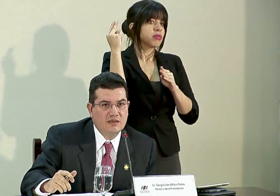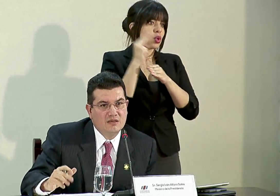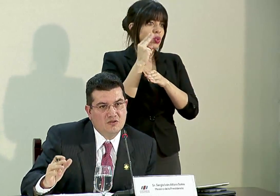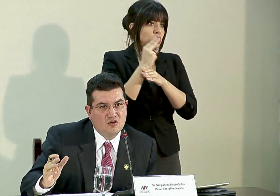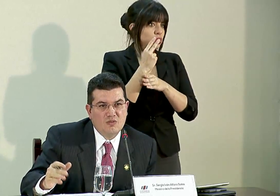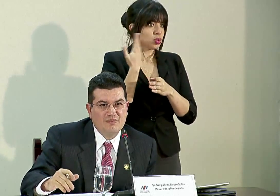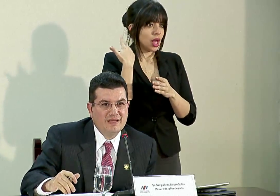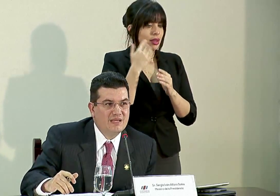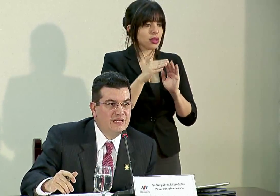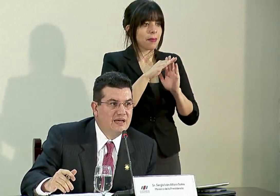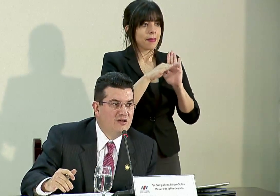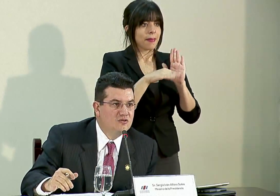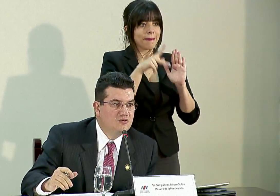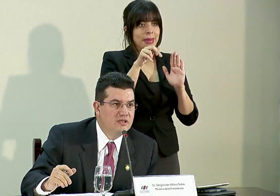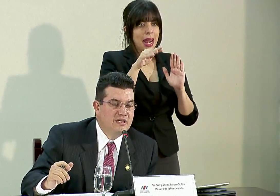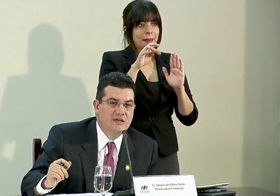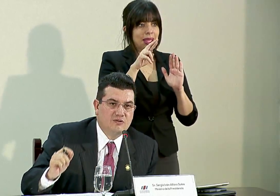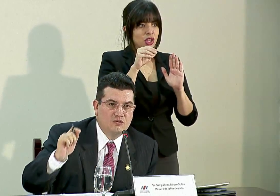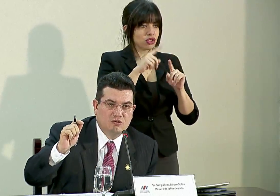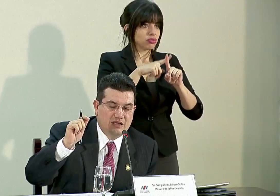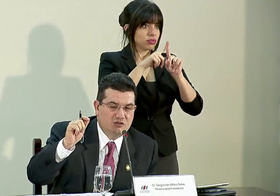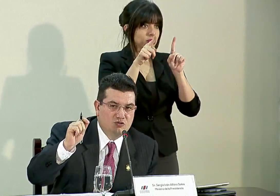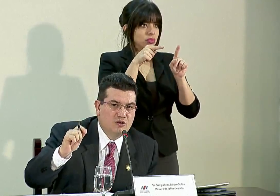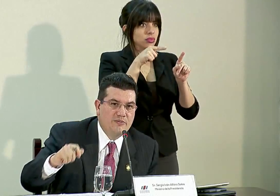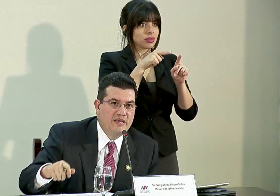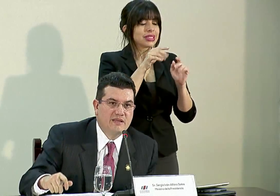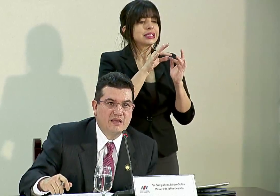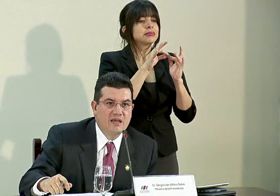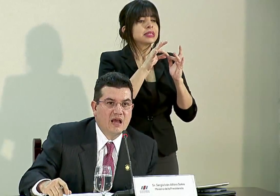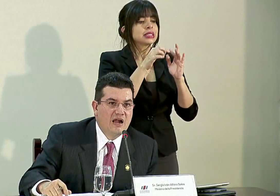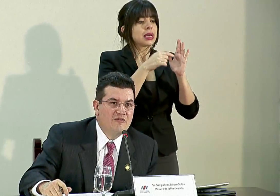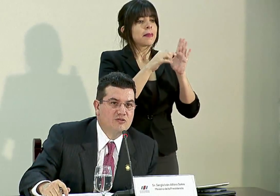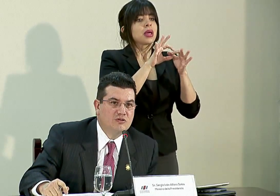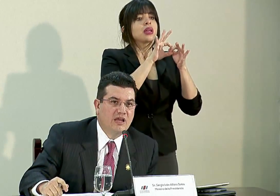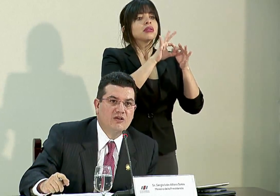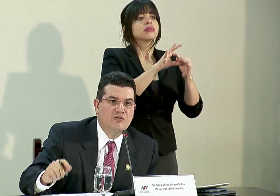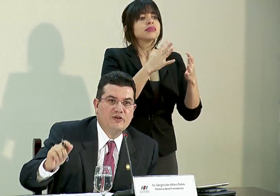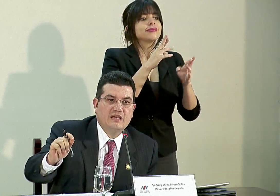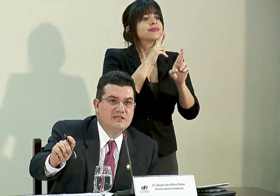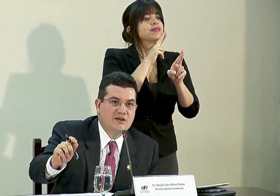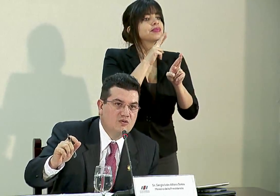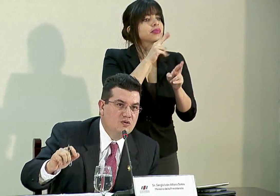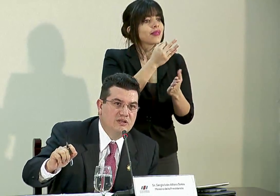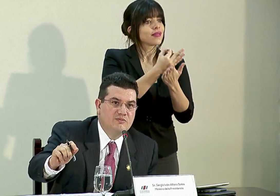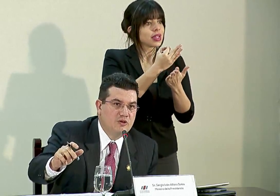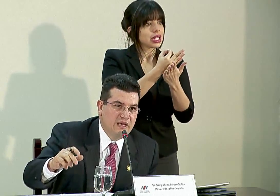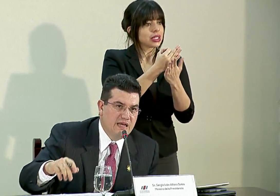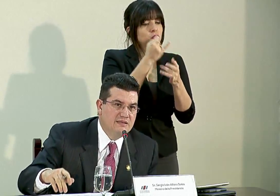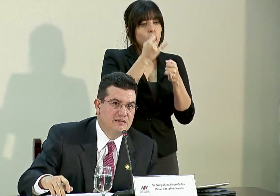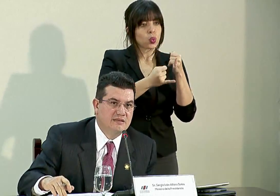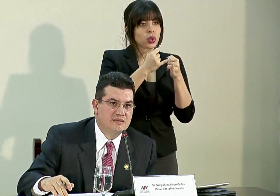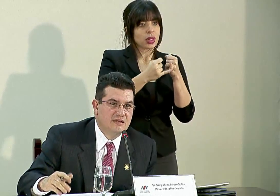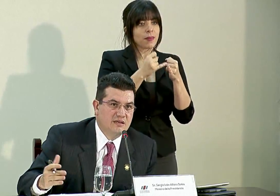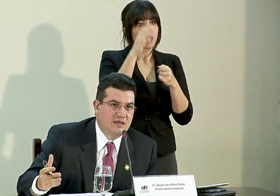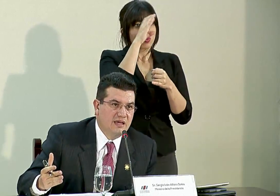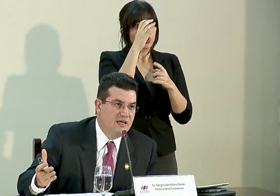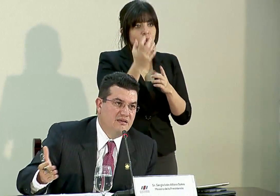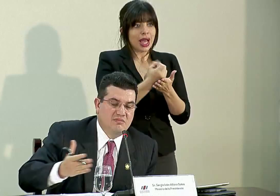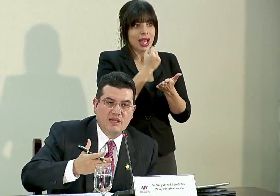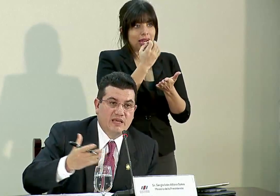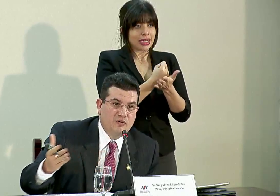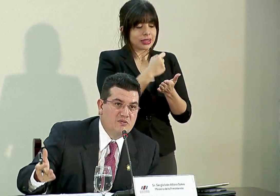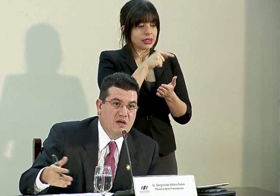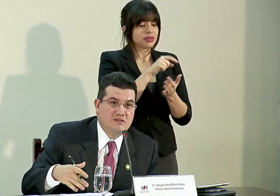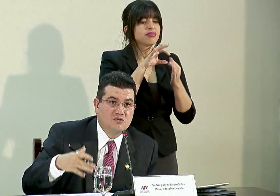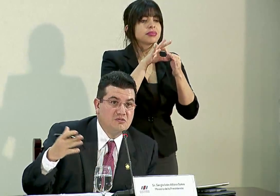la actualidad normalmente ligados exclusivamente al resultado financiero último de ganancias que